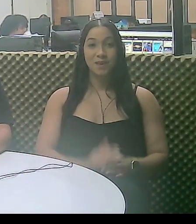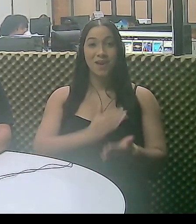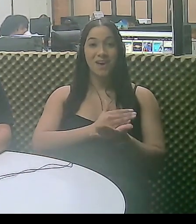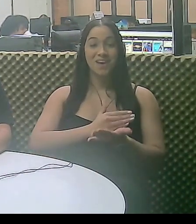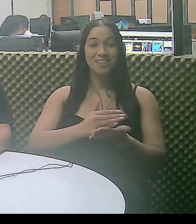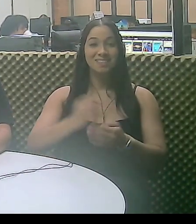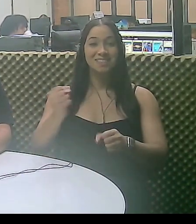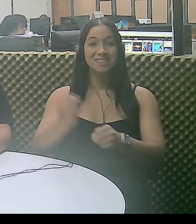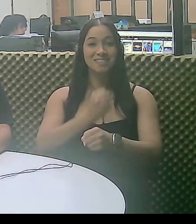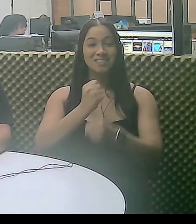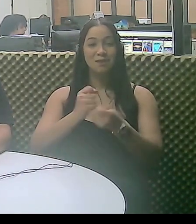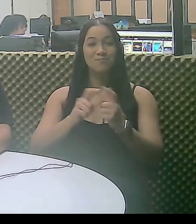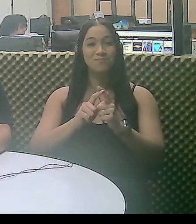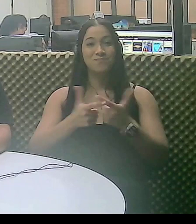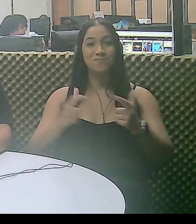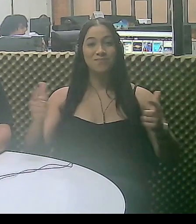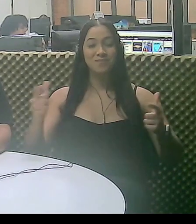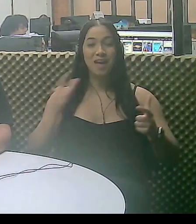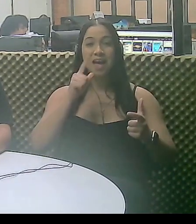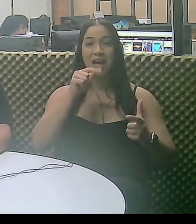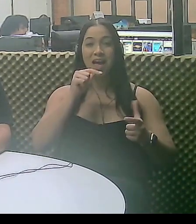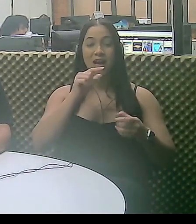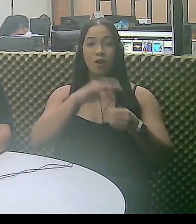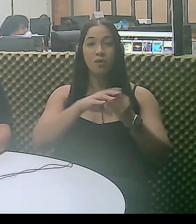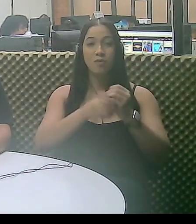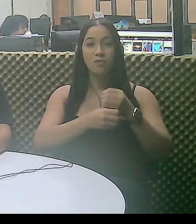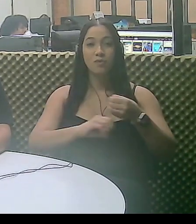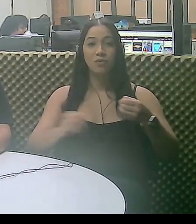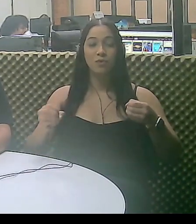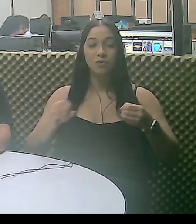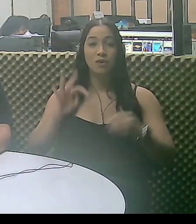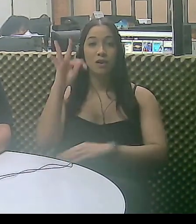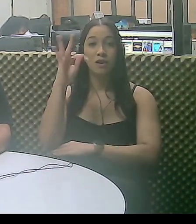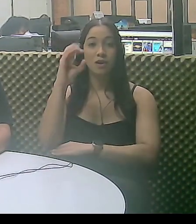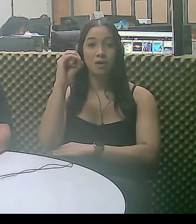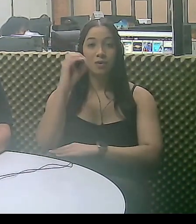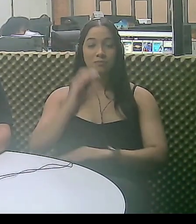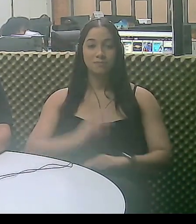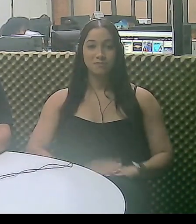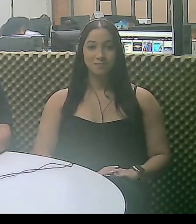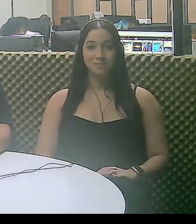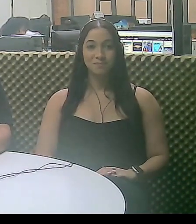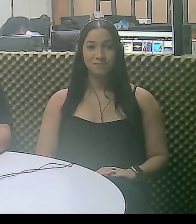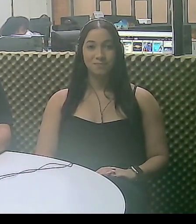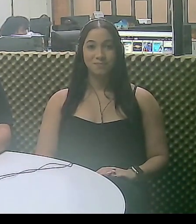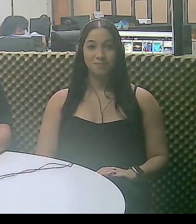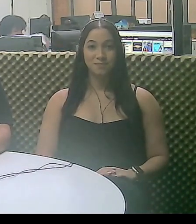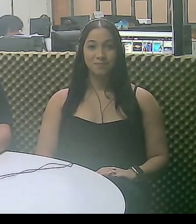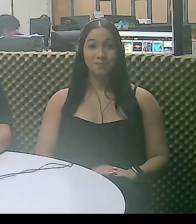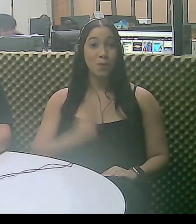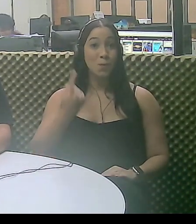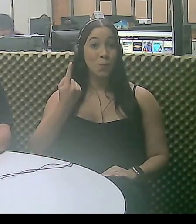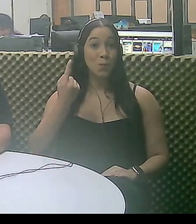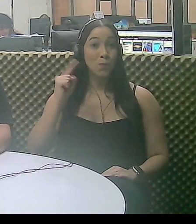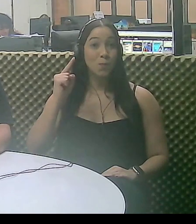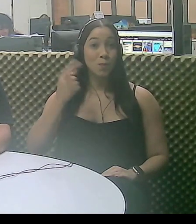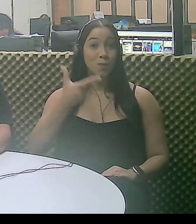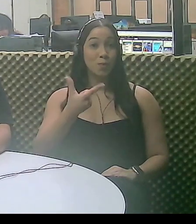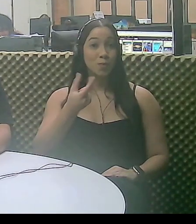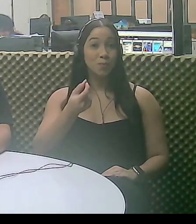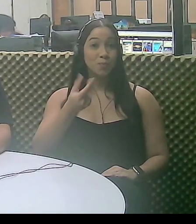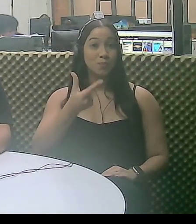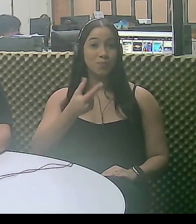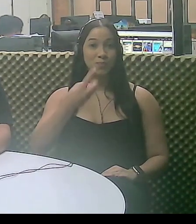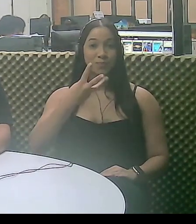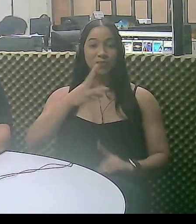Iniciada a obra de ampliação da rede de água tratada no bairro Tocantins. Última edição de